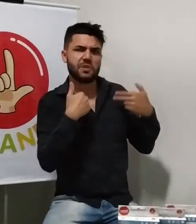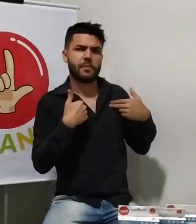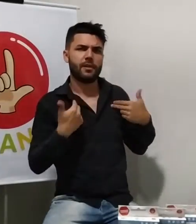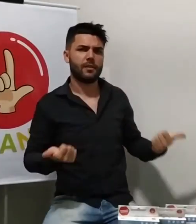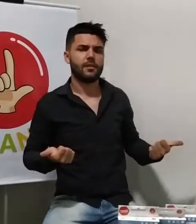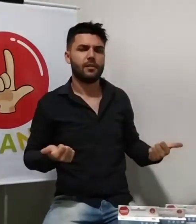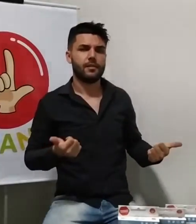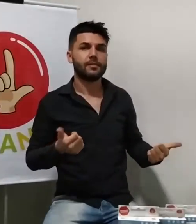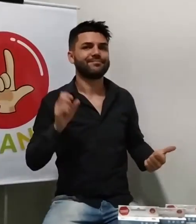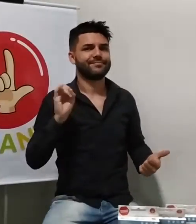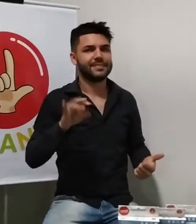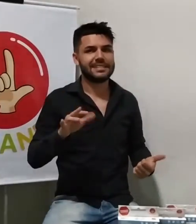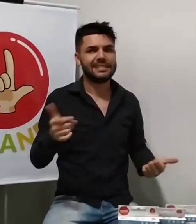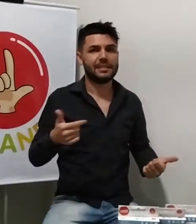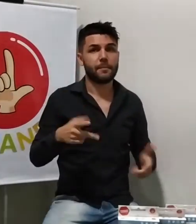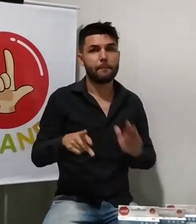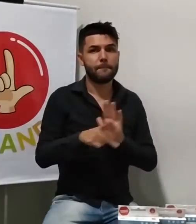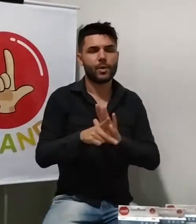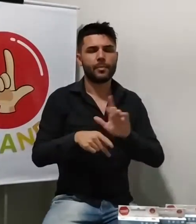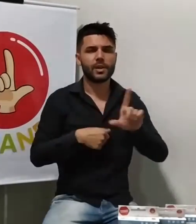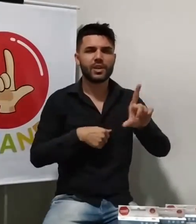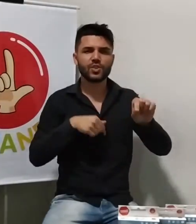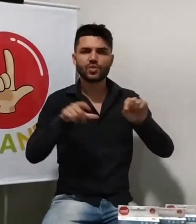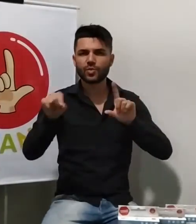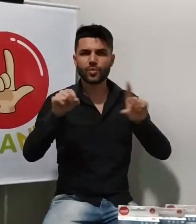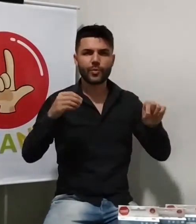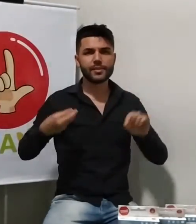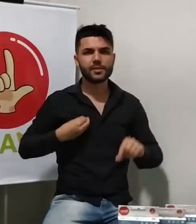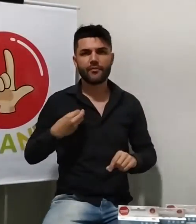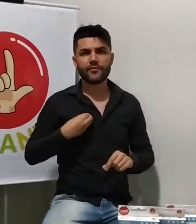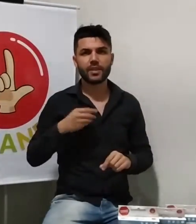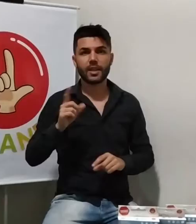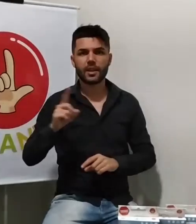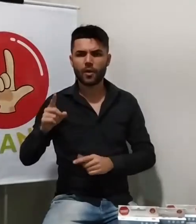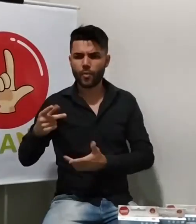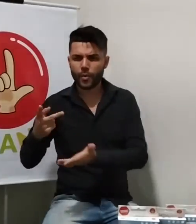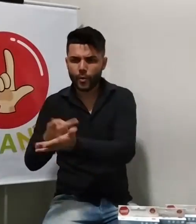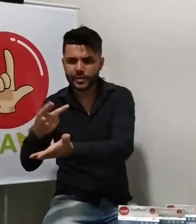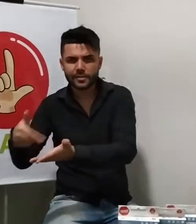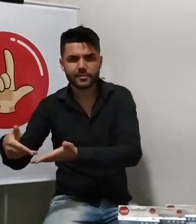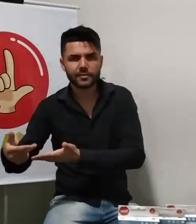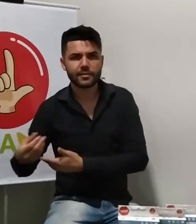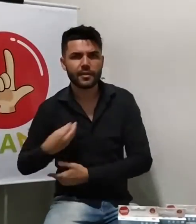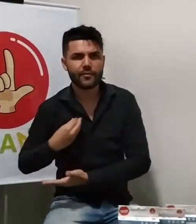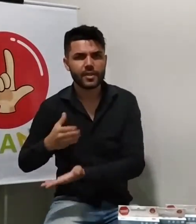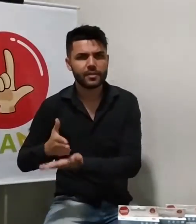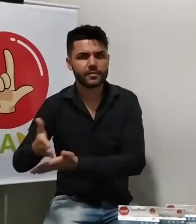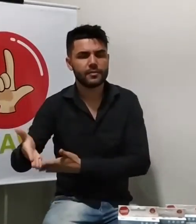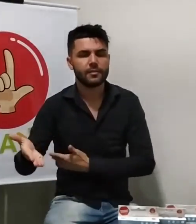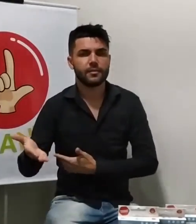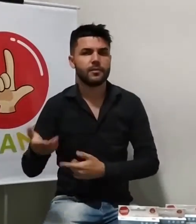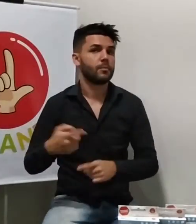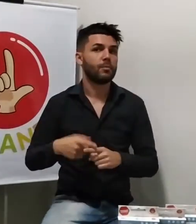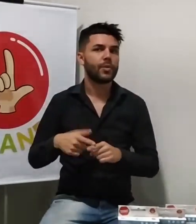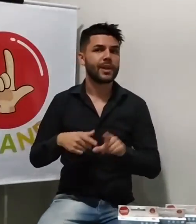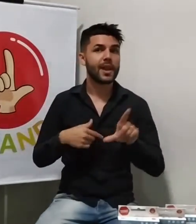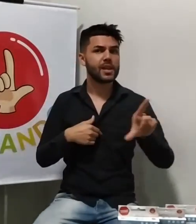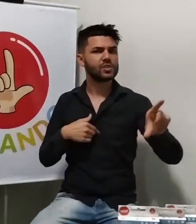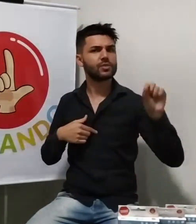tornando vítima das nossas próprias escolhas e não das circunstâncias que nos cercam. Por que a decisão é nossa? Porque nós é que decidimos se desistimos ou não,